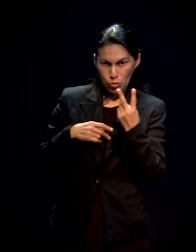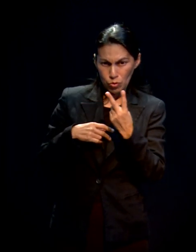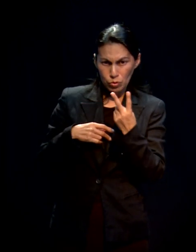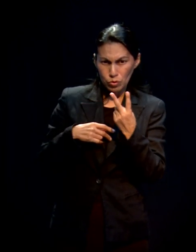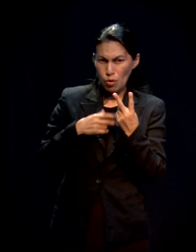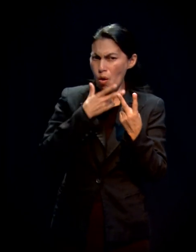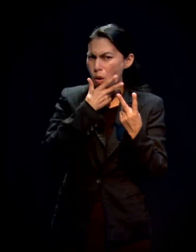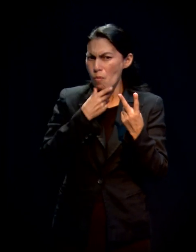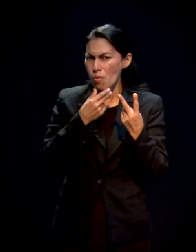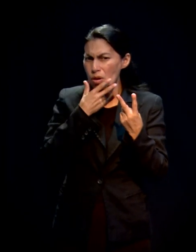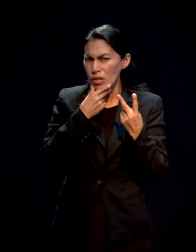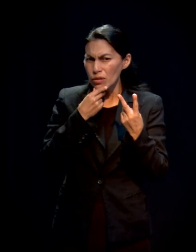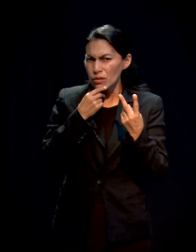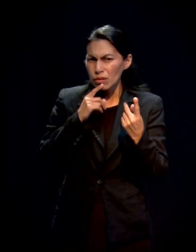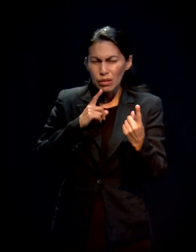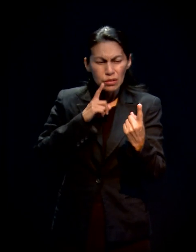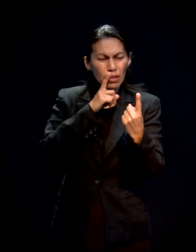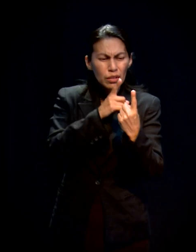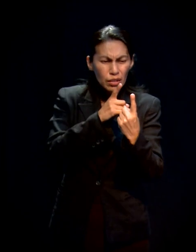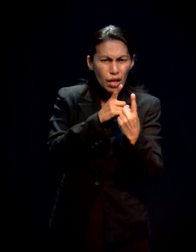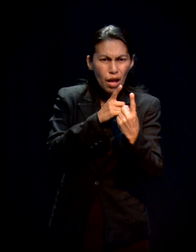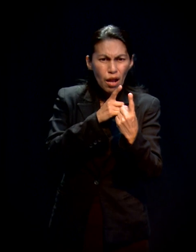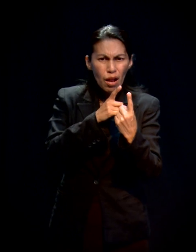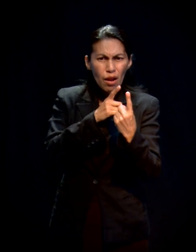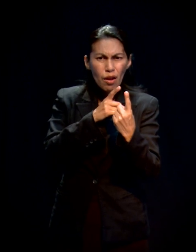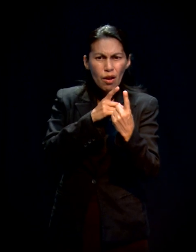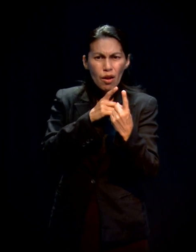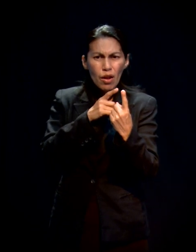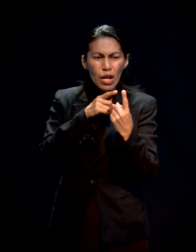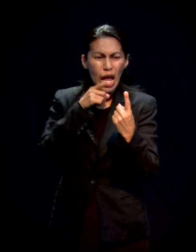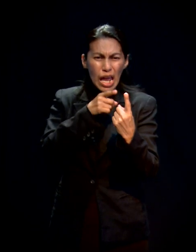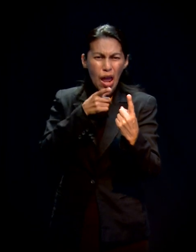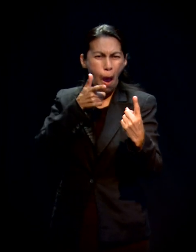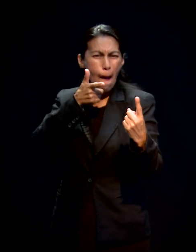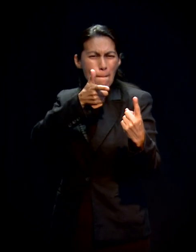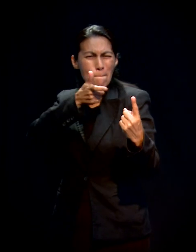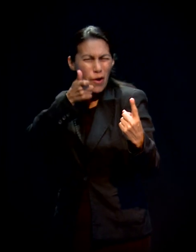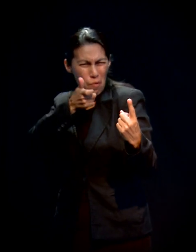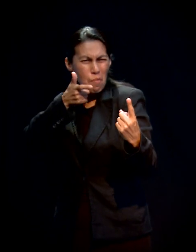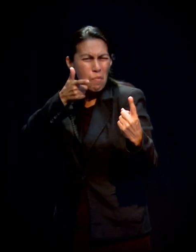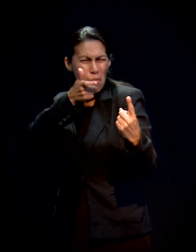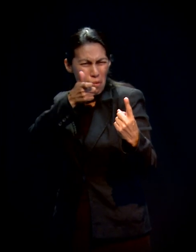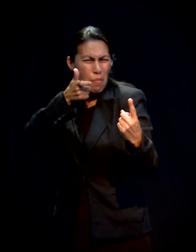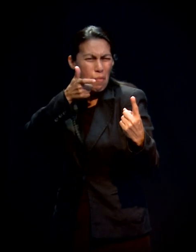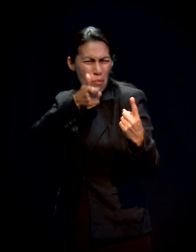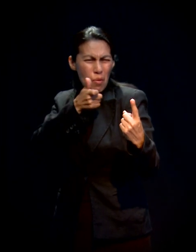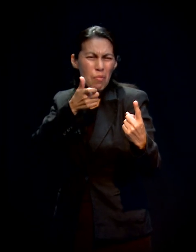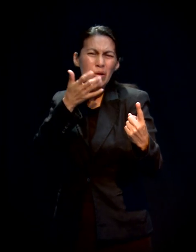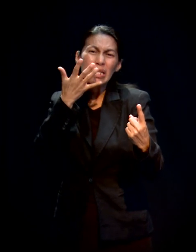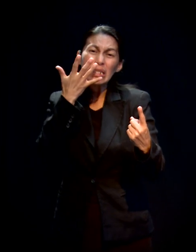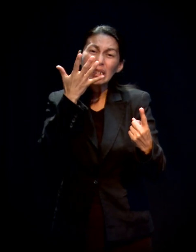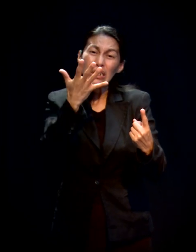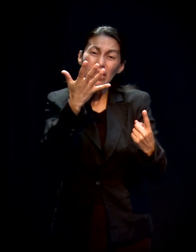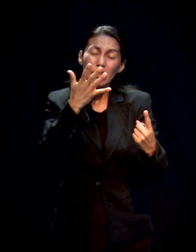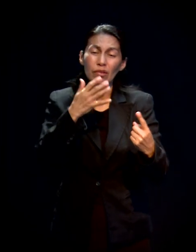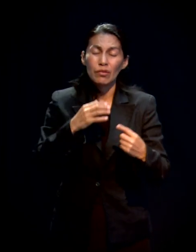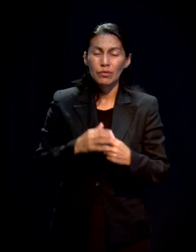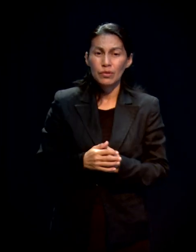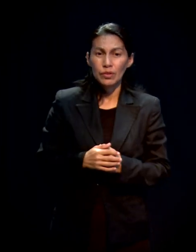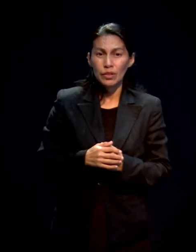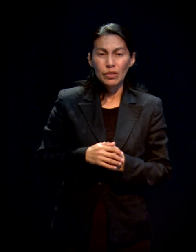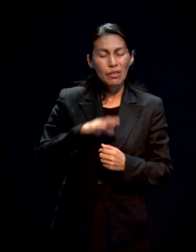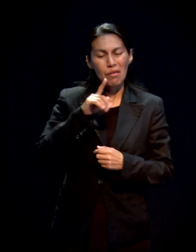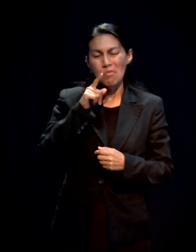trabajaba algunos hombres se acercaron hubo un asalto y el recibió cinco balazos que le quitaron la vida